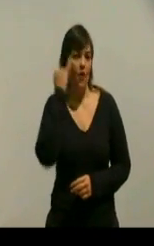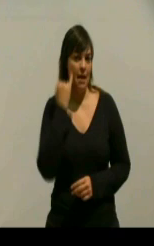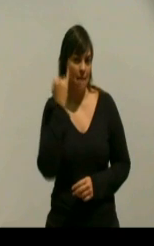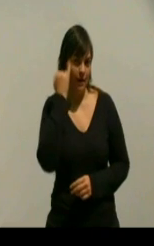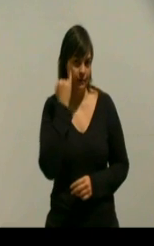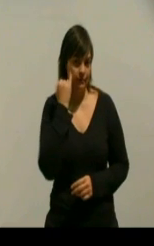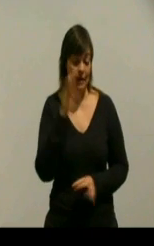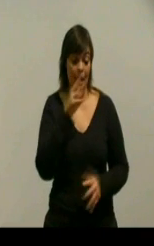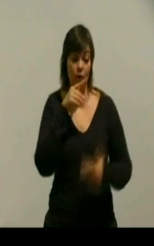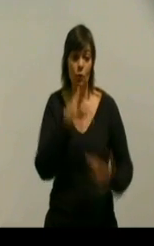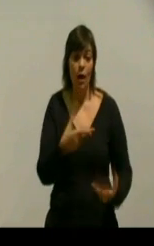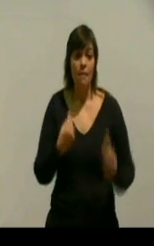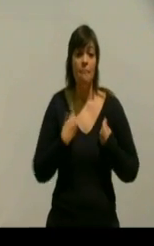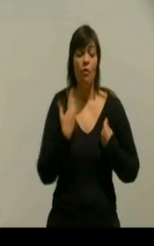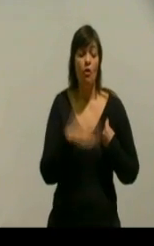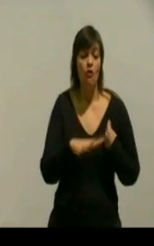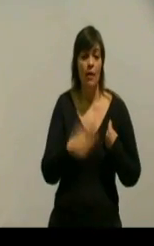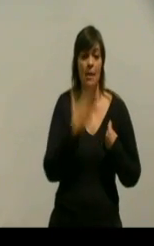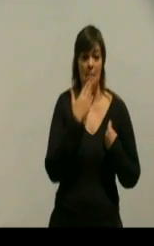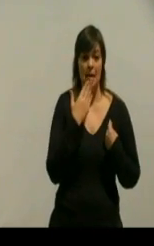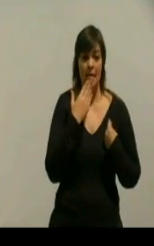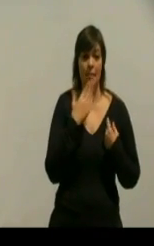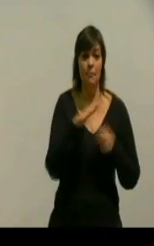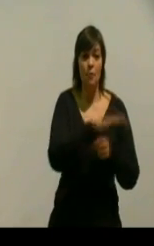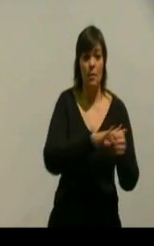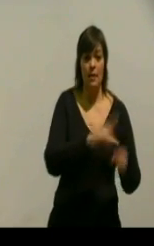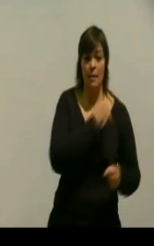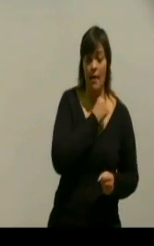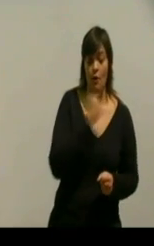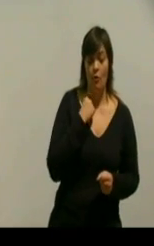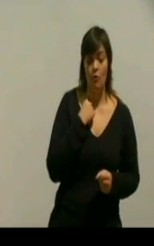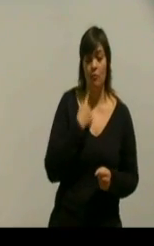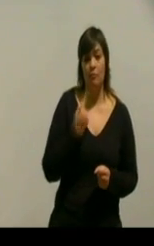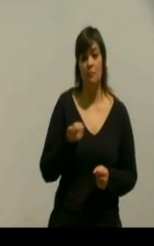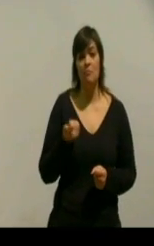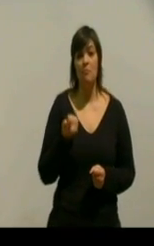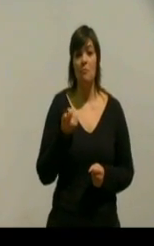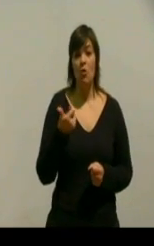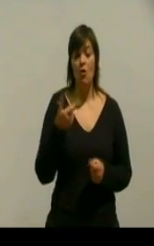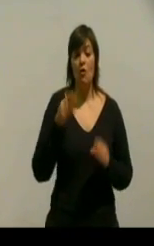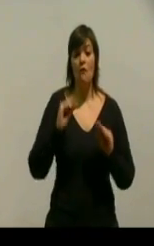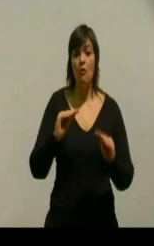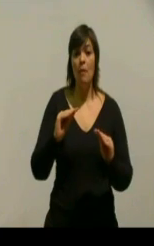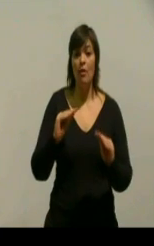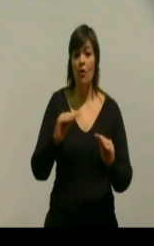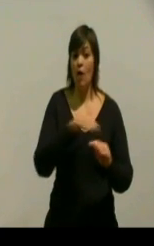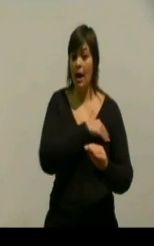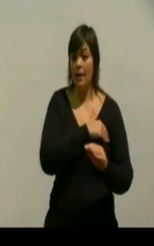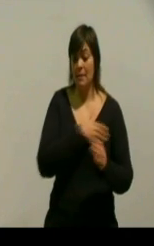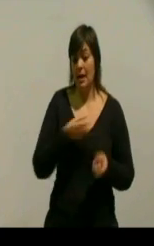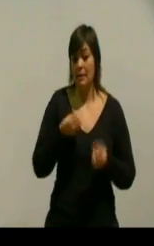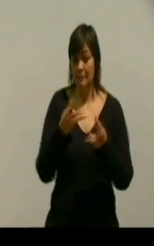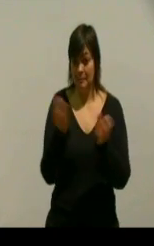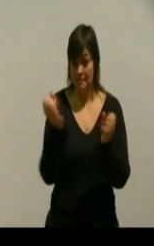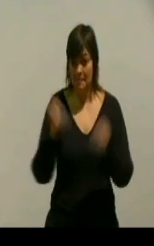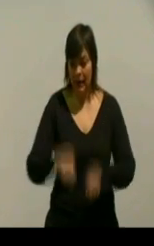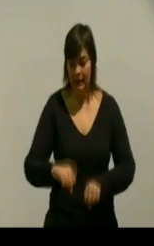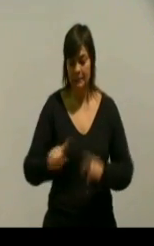Actualmente vivo en Mérida, en Badajoz, y os voy a contar un poquito mi formación académica. En primer